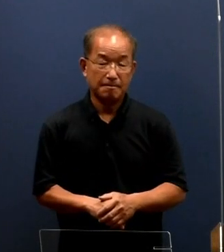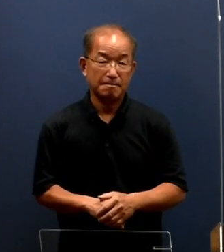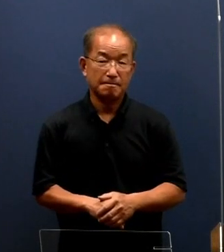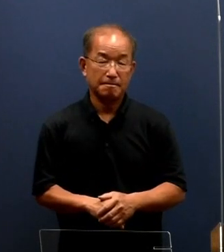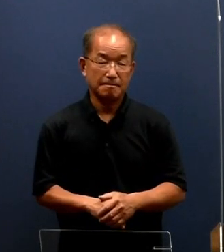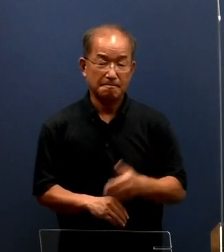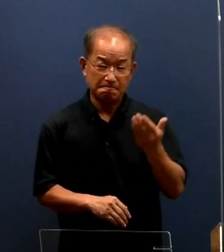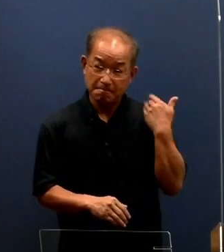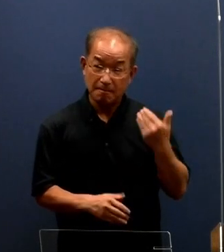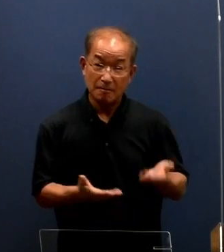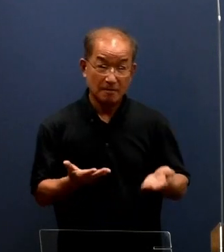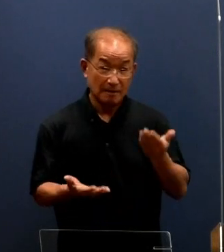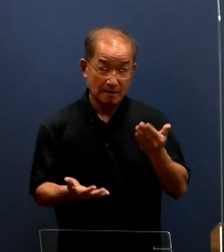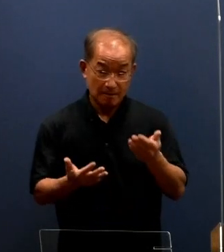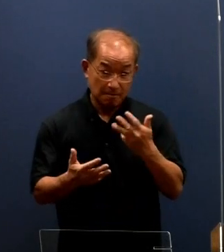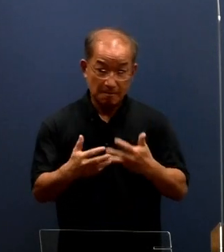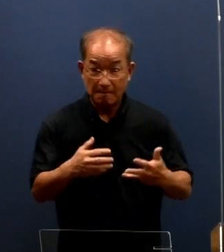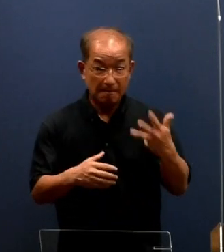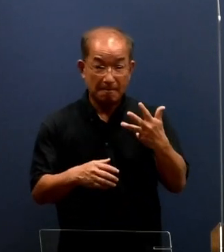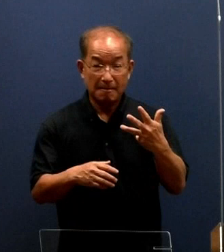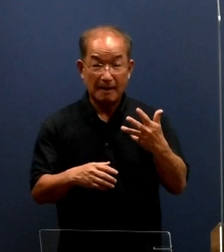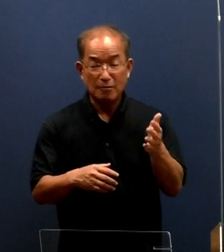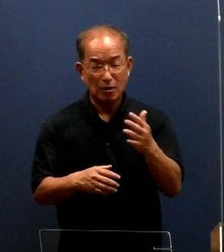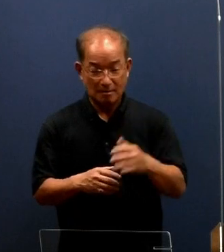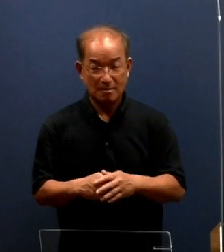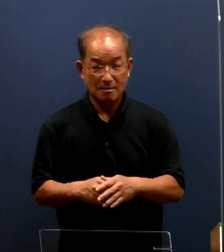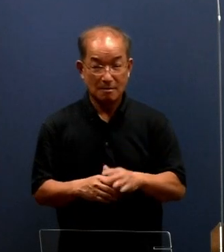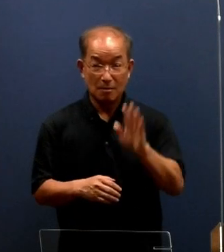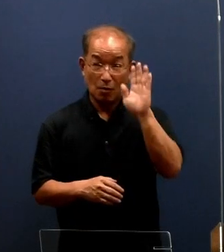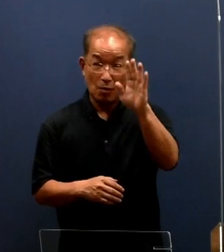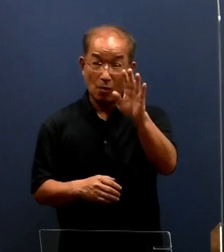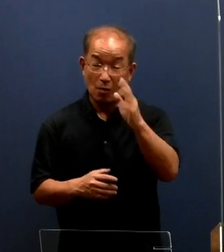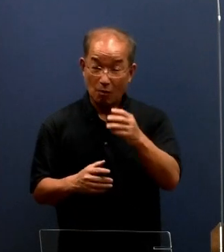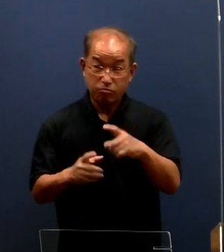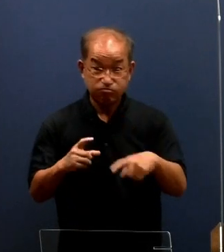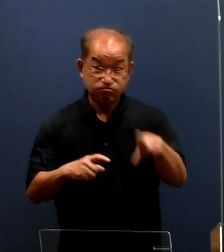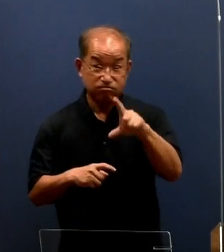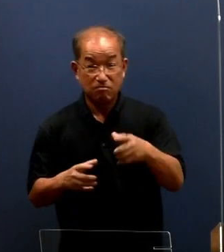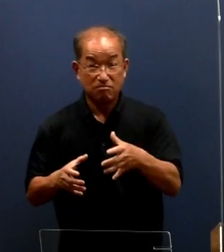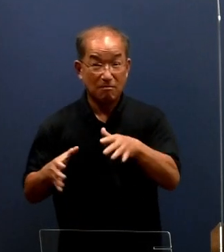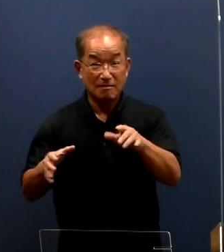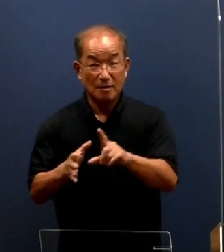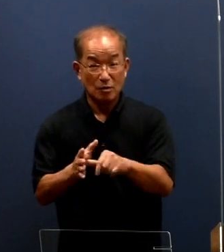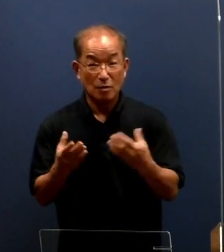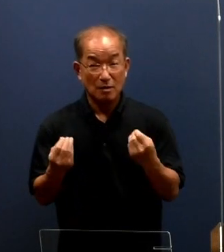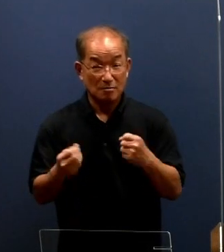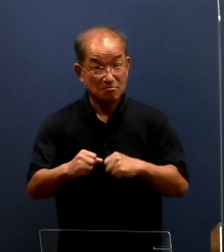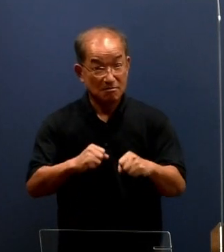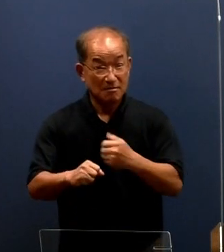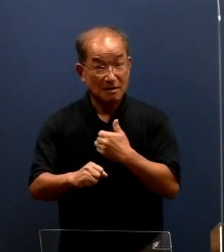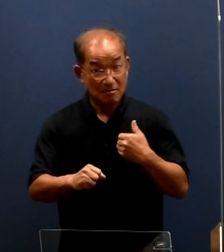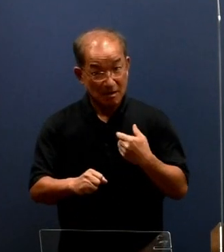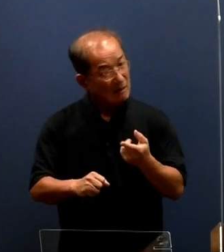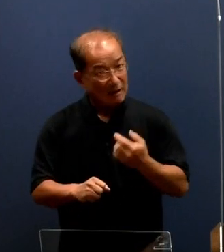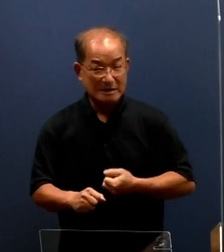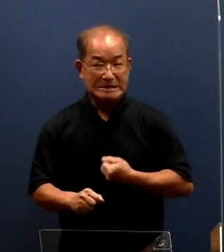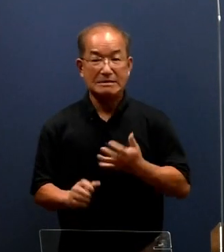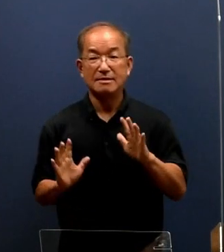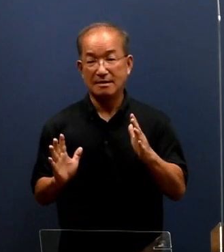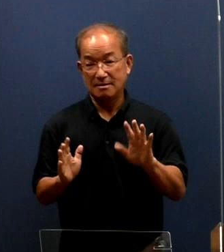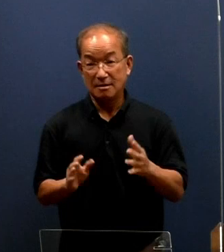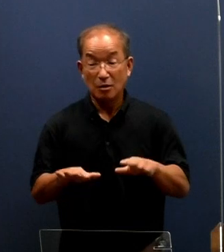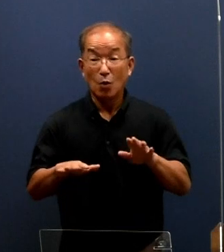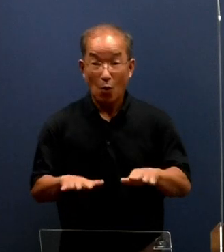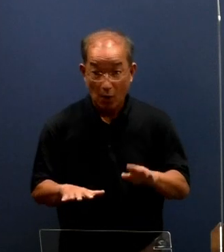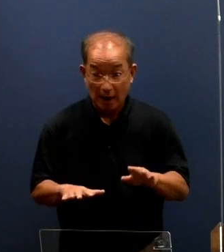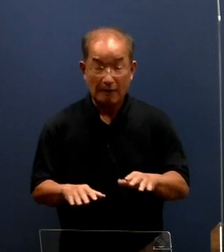い、まあ、次に8倍になって同じことができるかどうかって、それは自信がないですけど、まあ、とりあえず今回はなんとか